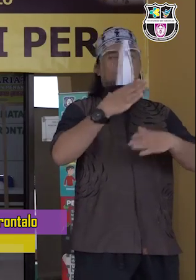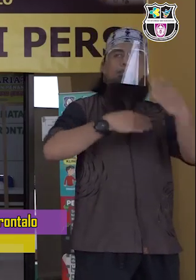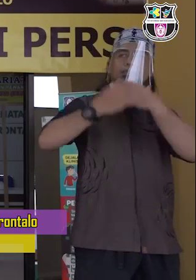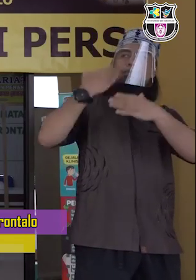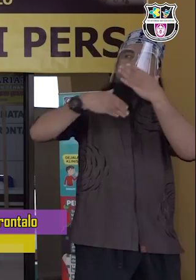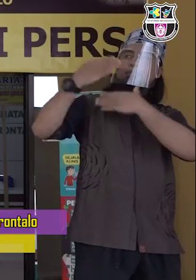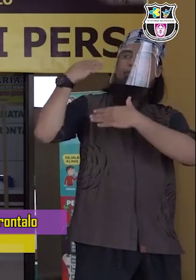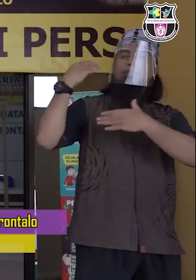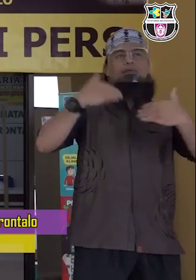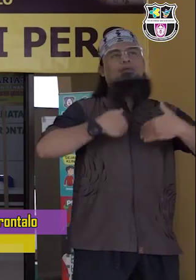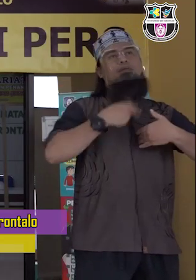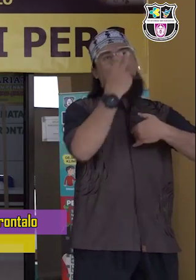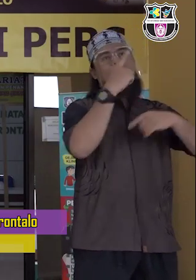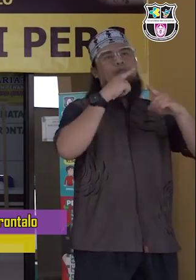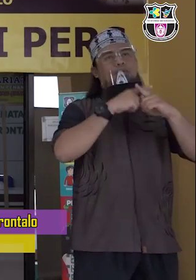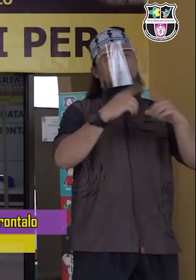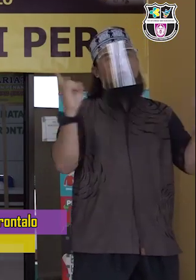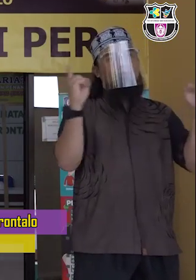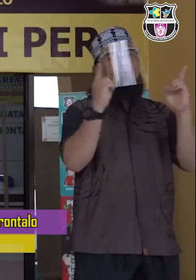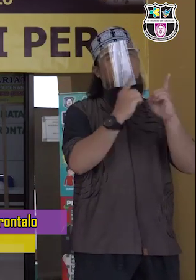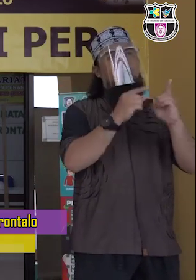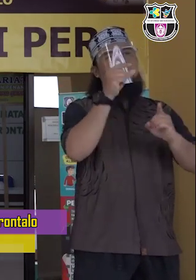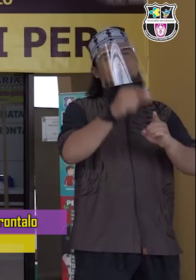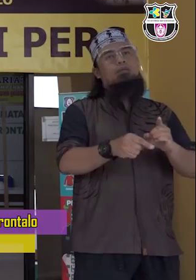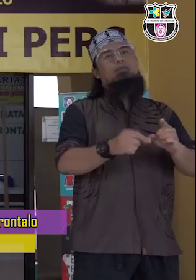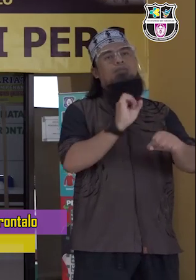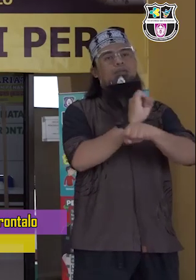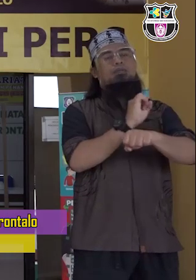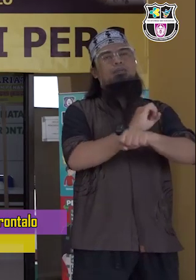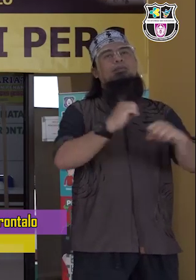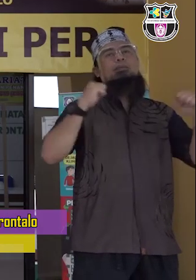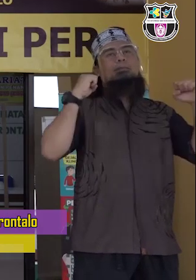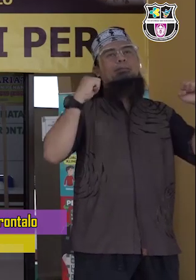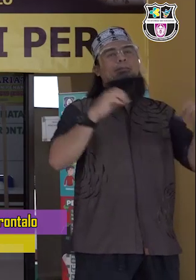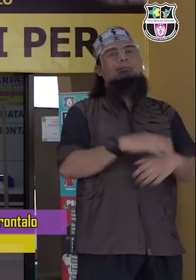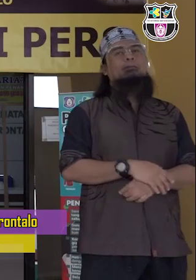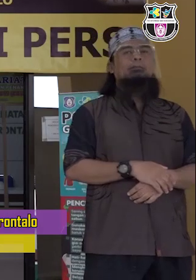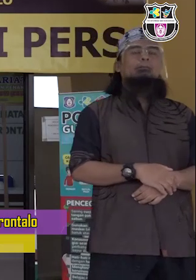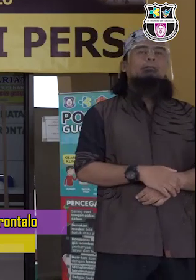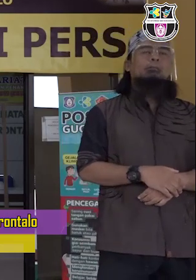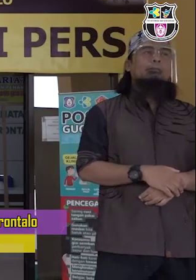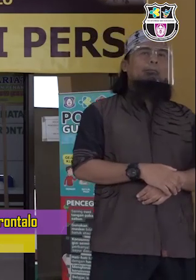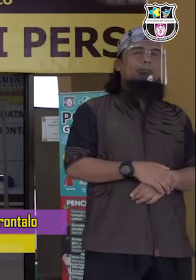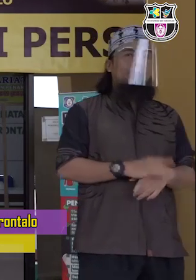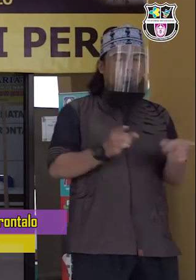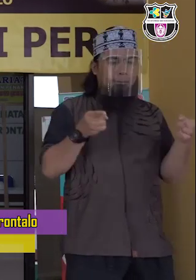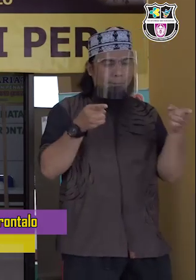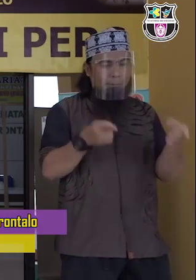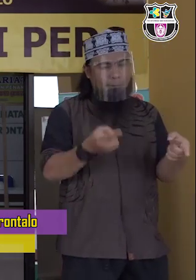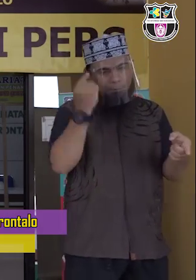diharapkan ada 2 kali bertemu dengan petugas kesehatan. Pemeriksaan antenatal care atau sebelum melahirkan